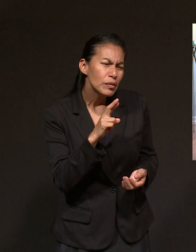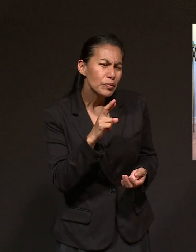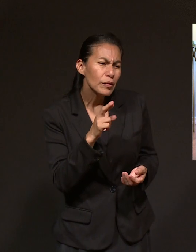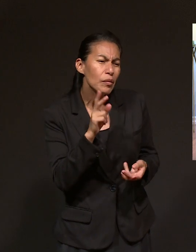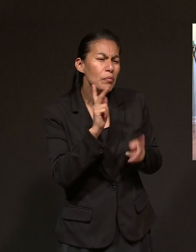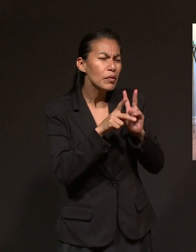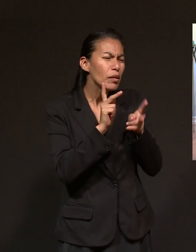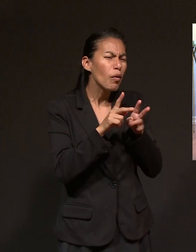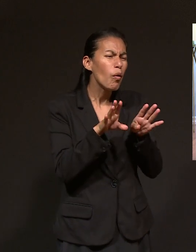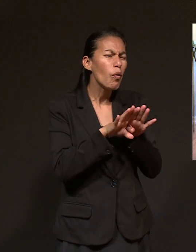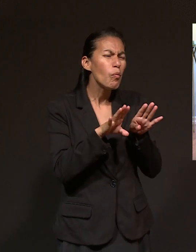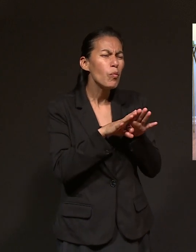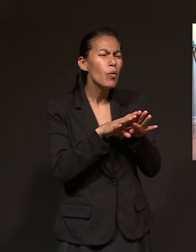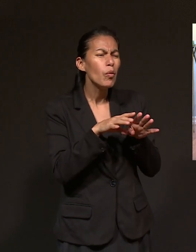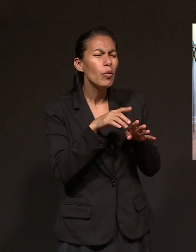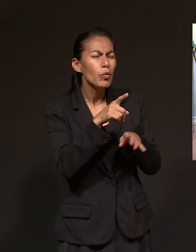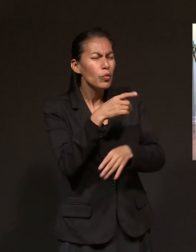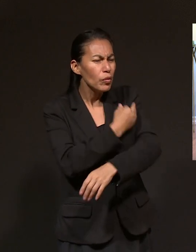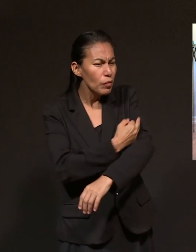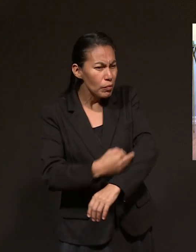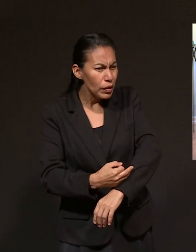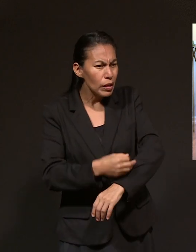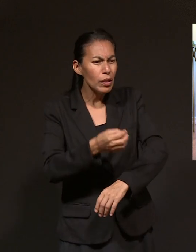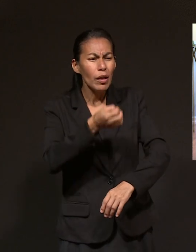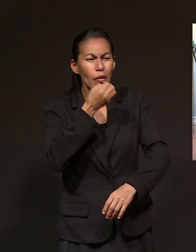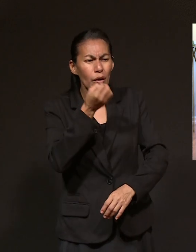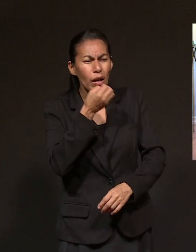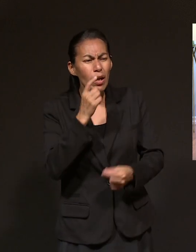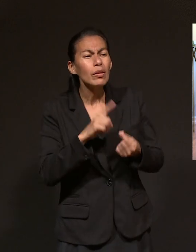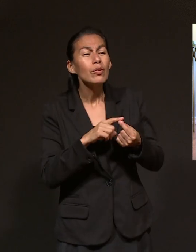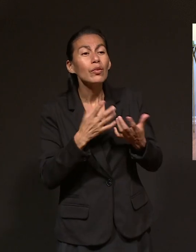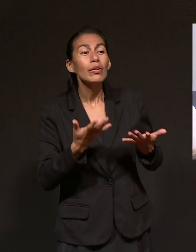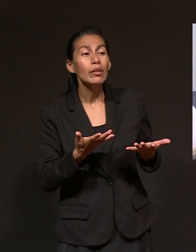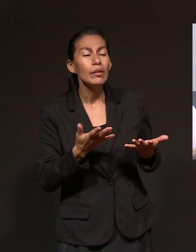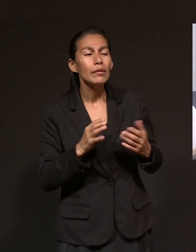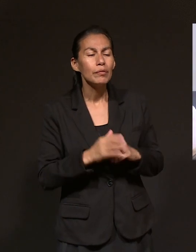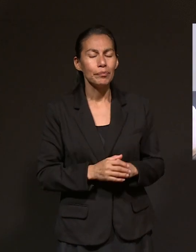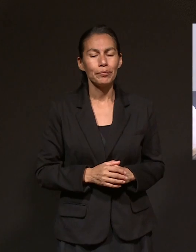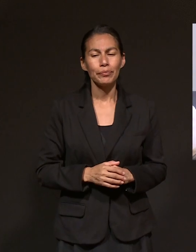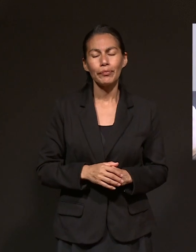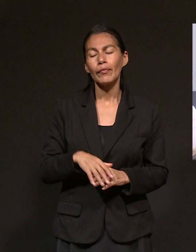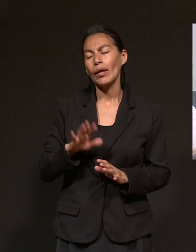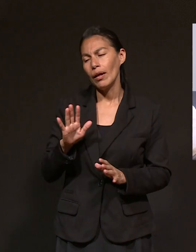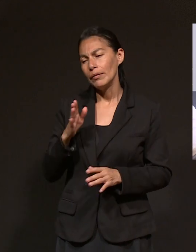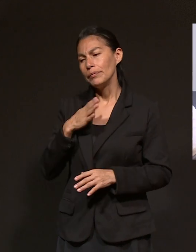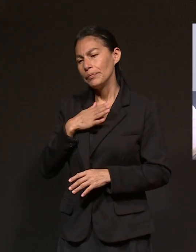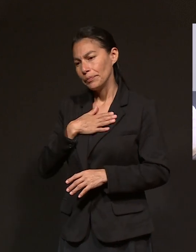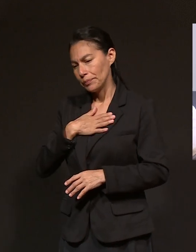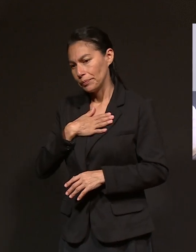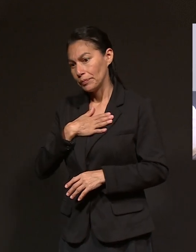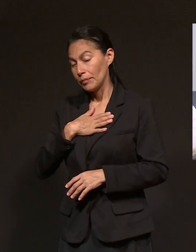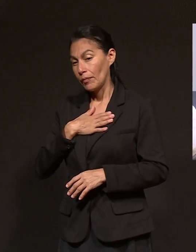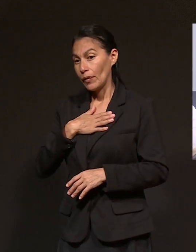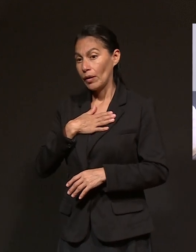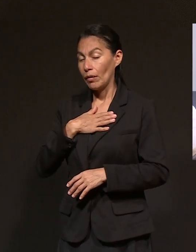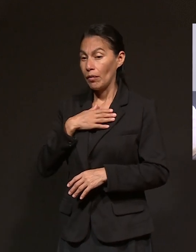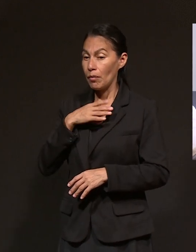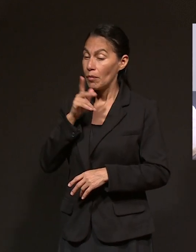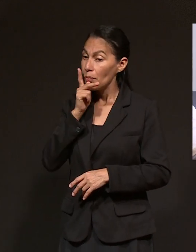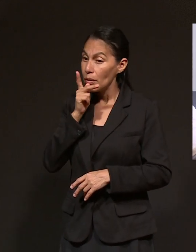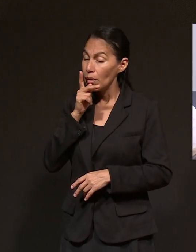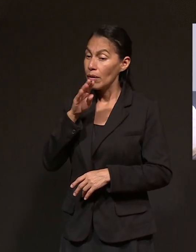de tu familia. ¿Dónde aprendiste a orar? Bueno Pastor, yo vengo de una familia